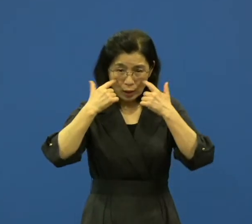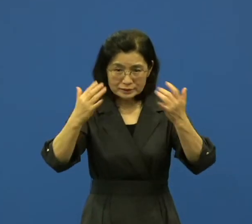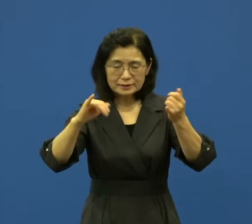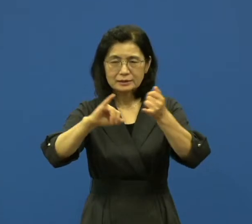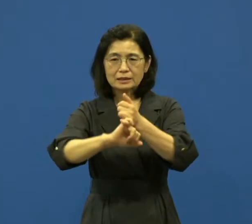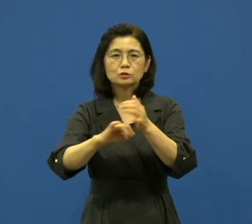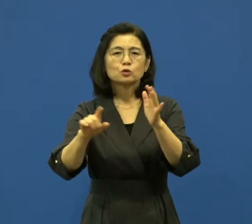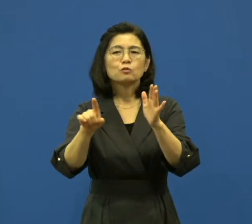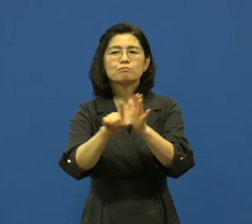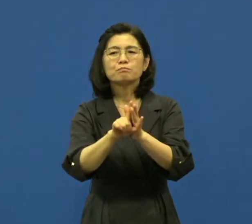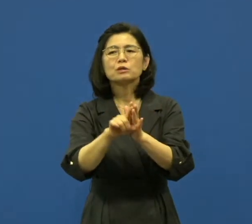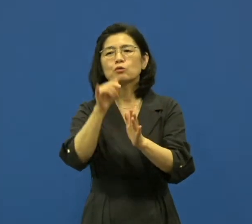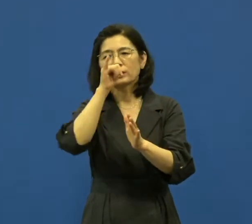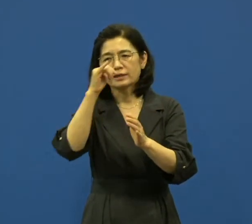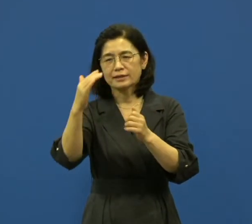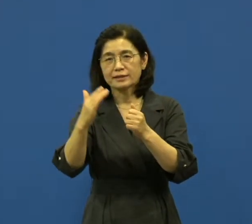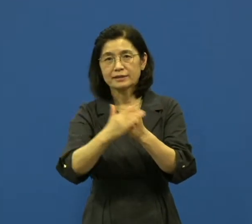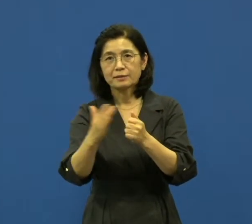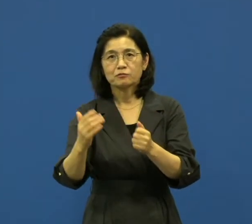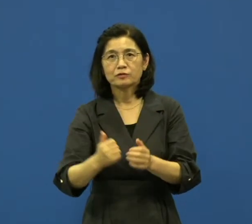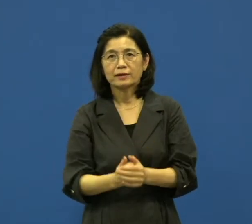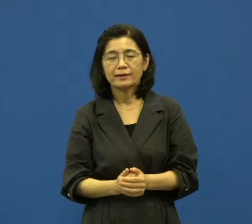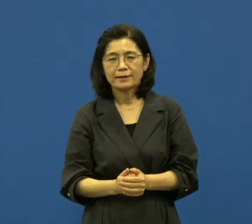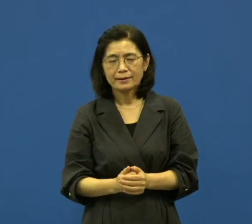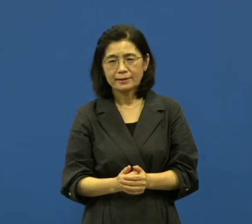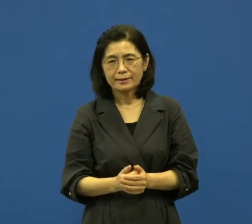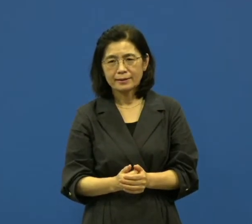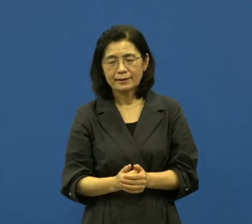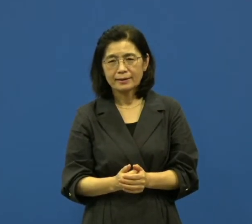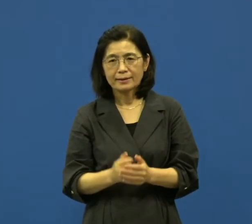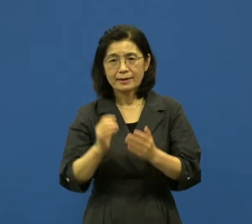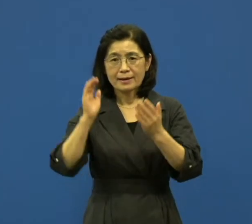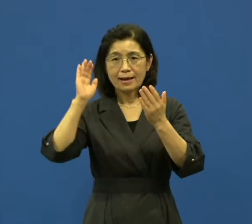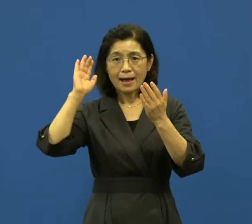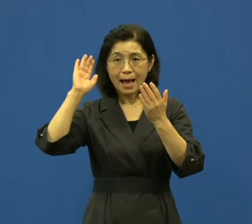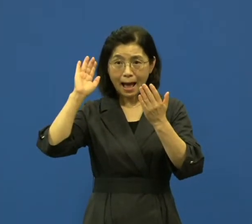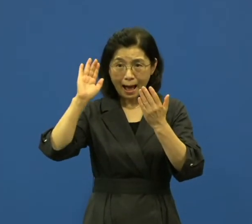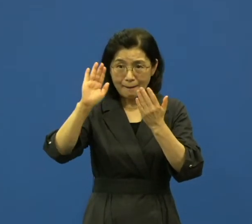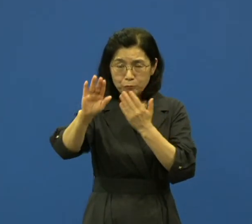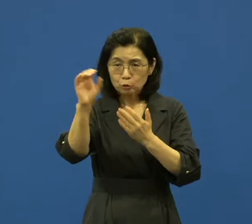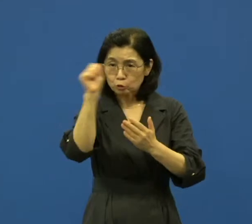때문에, 조금만 지나면 좋은 날이 올 줄을 믿기 때문에,